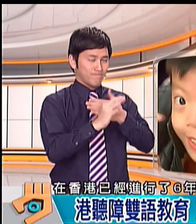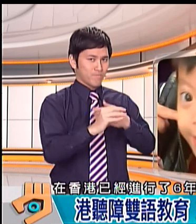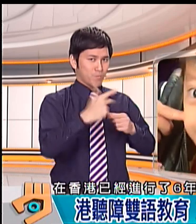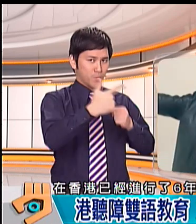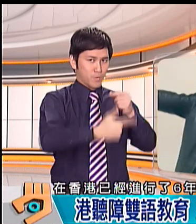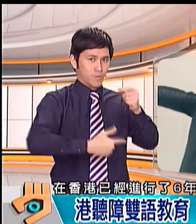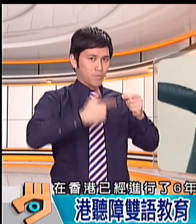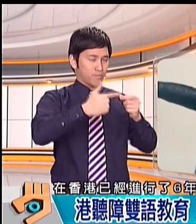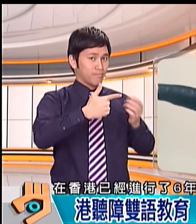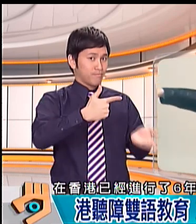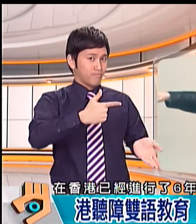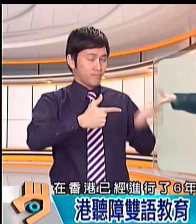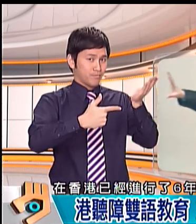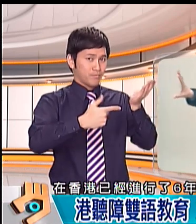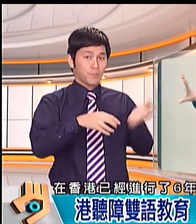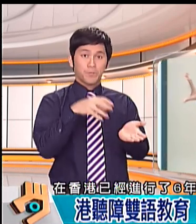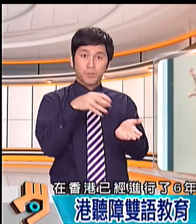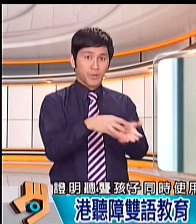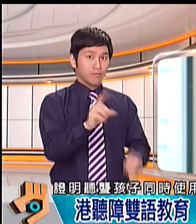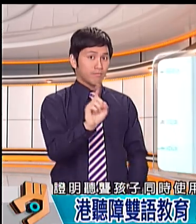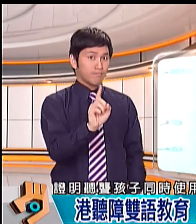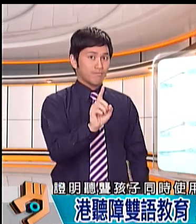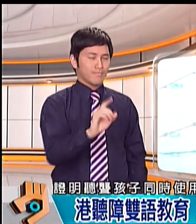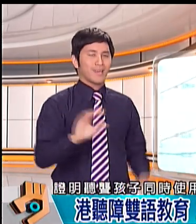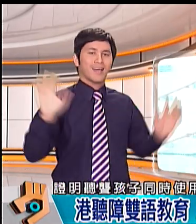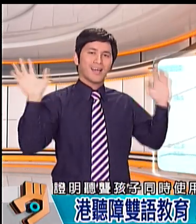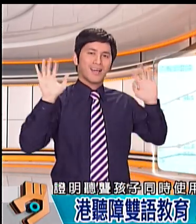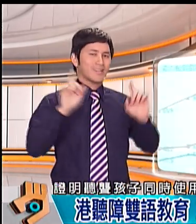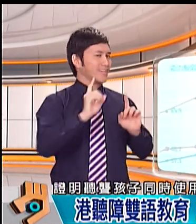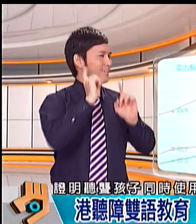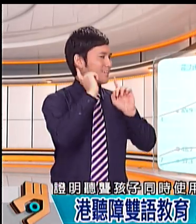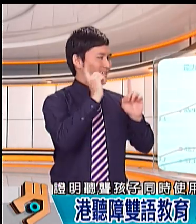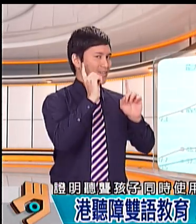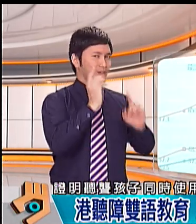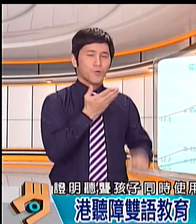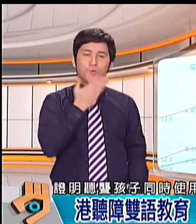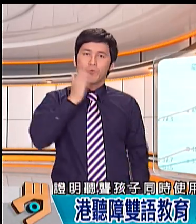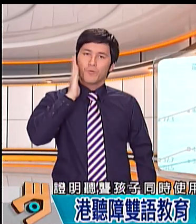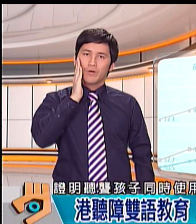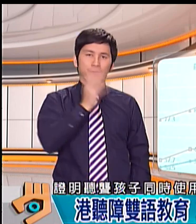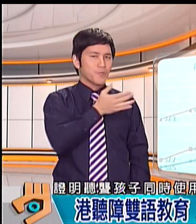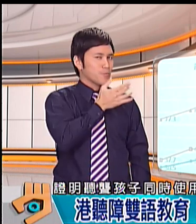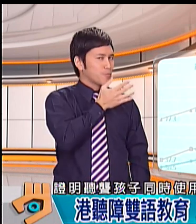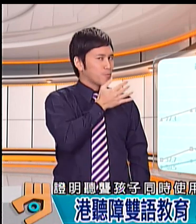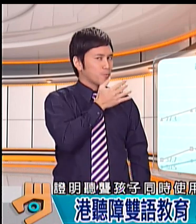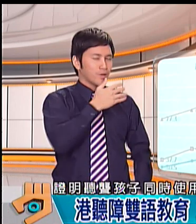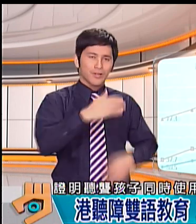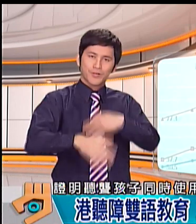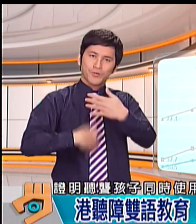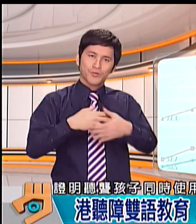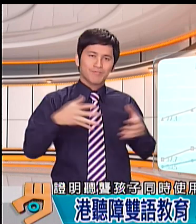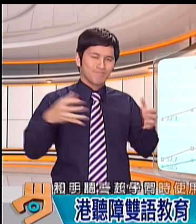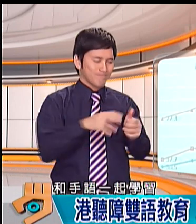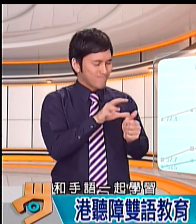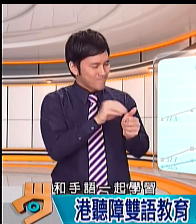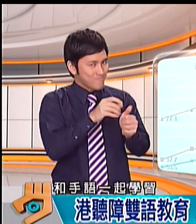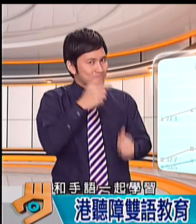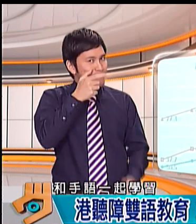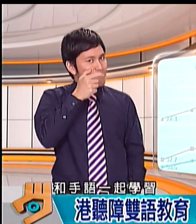行了六年多，证明听聋孩子同时使用口语阅读和手语一起